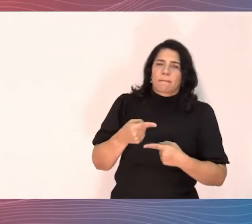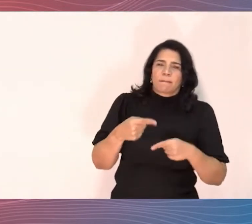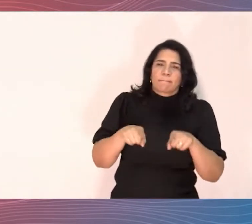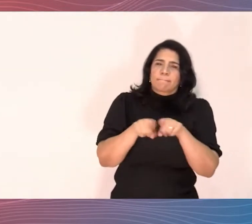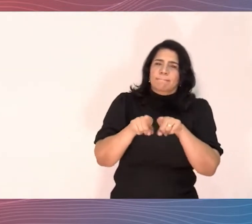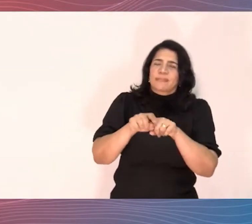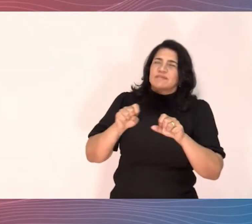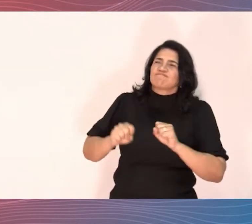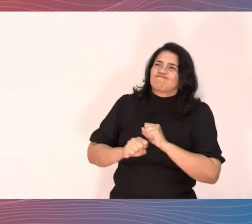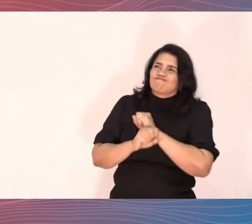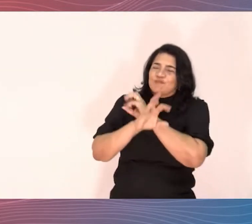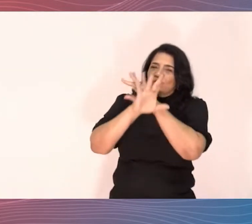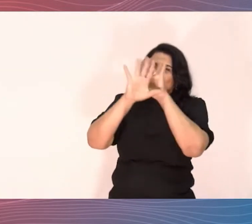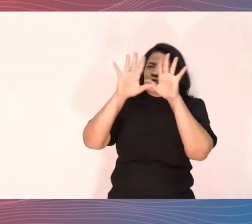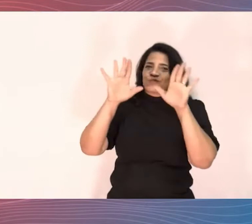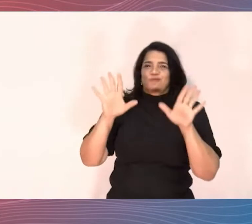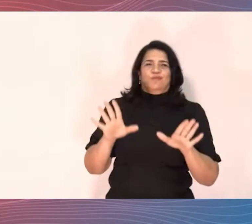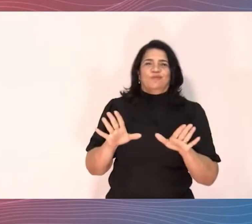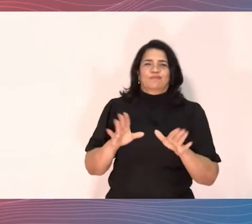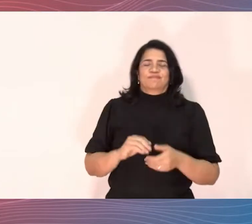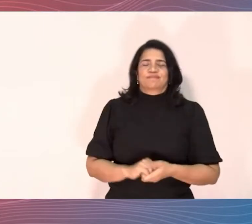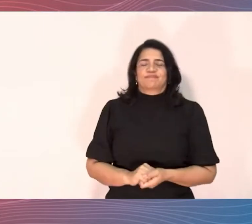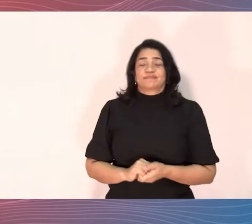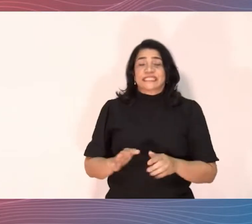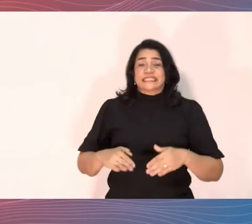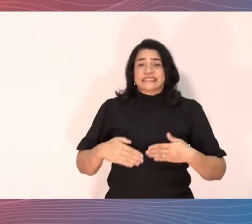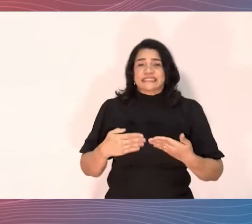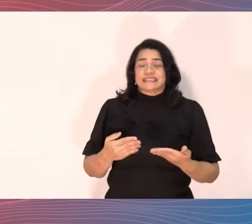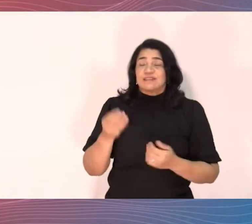Deus quer nos glorificar.